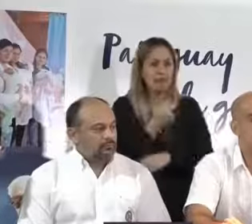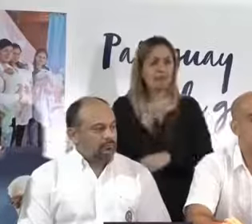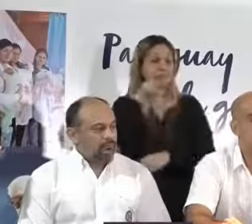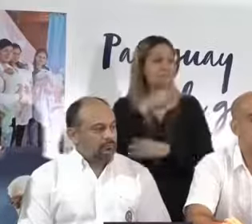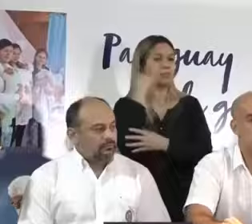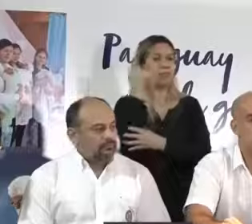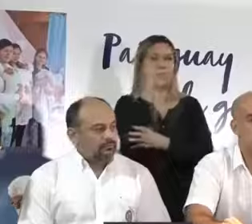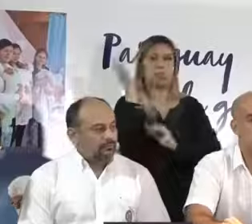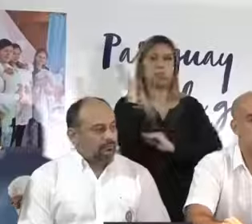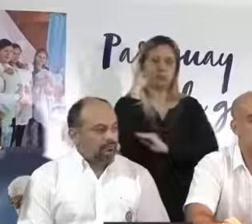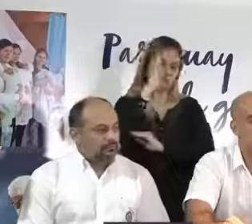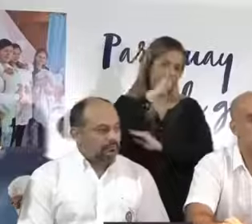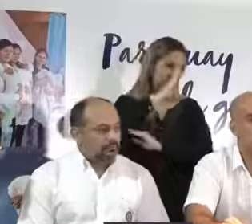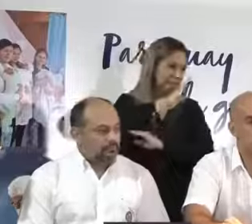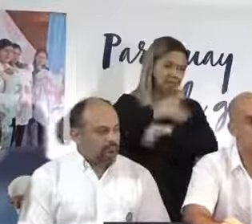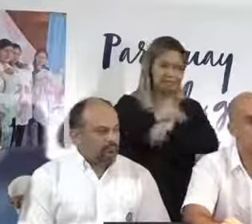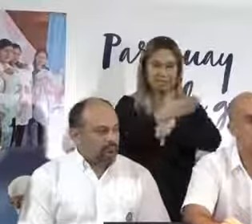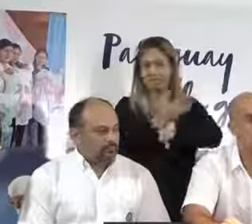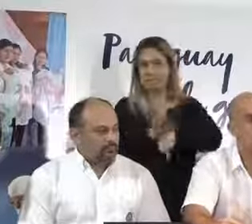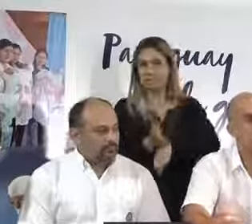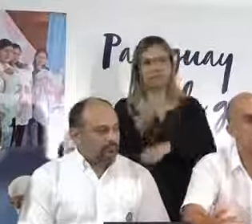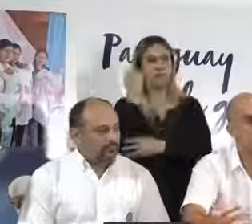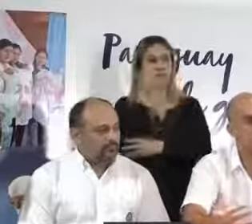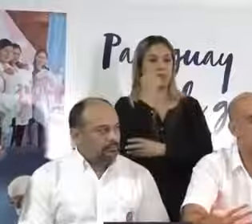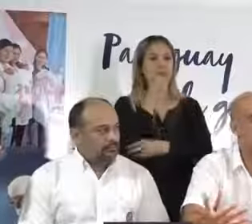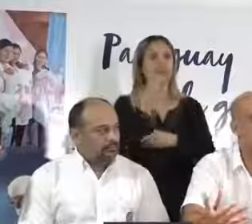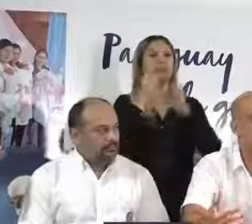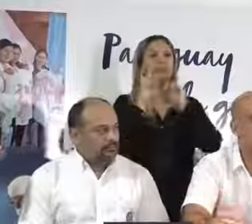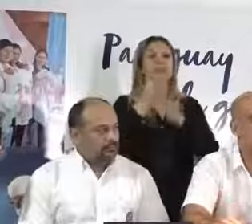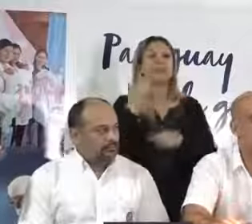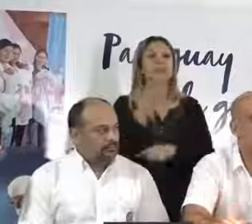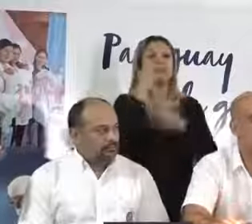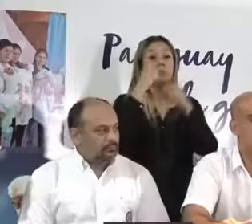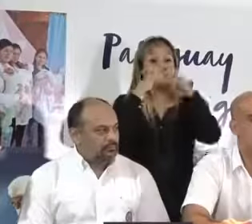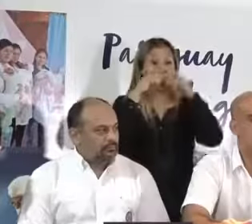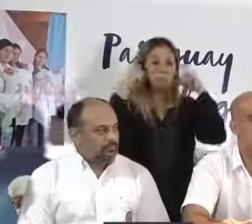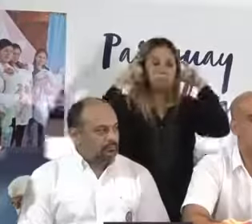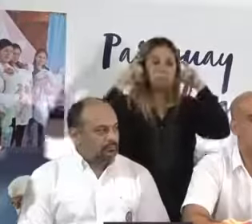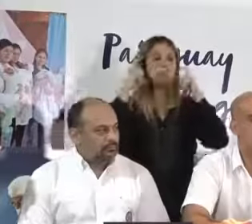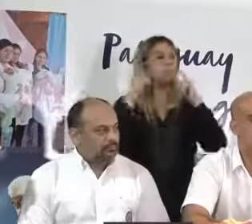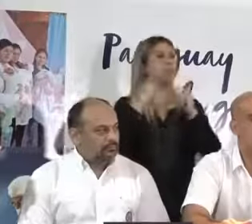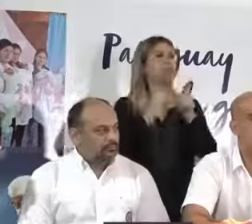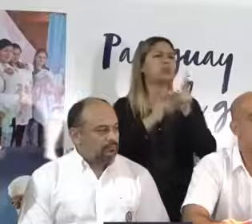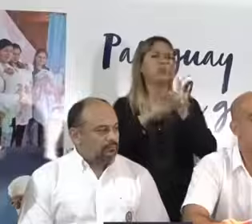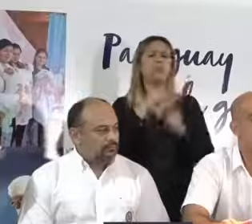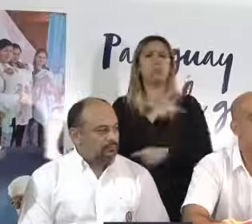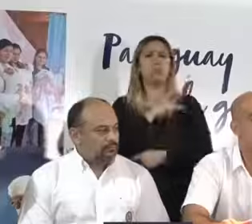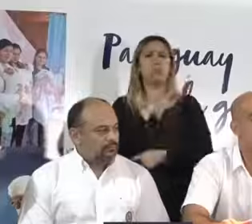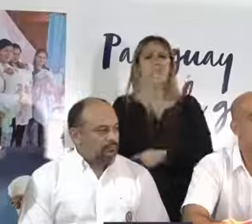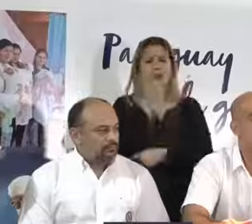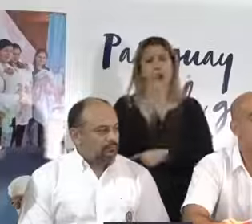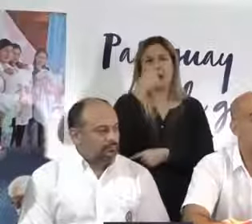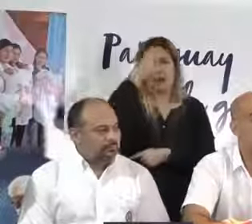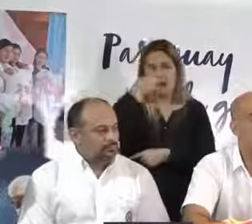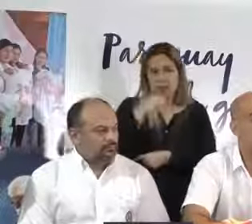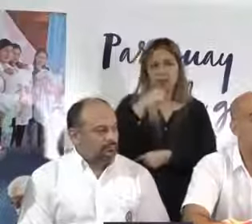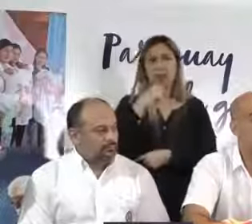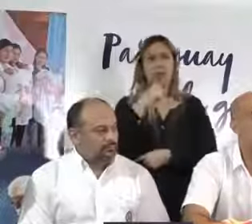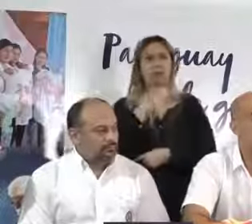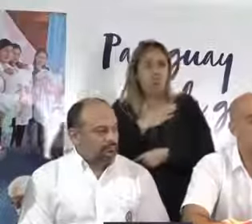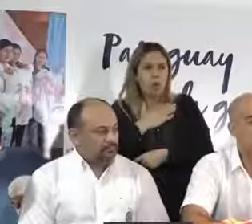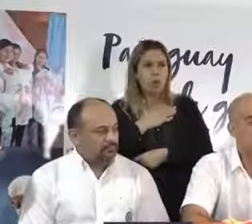que hemos mencionado también de toser en la flexura del codo y el uso de tapabocas solo en aquellas personas que están con síntomas,